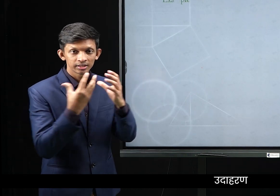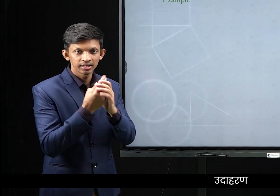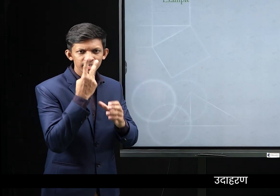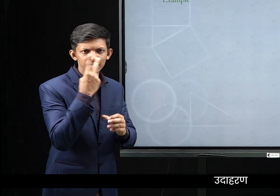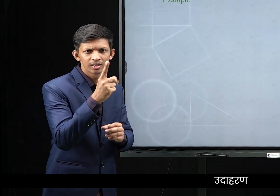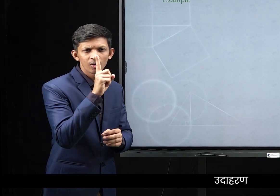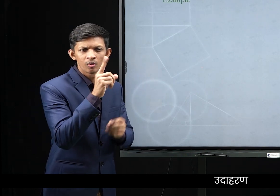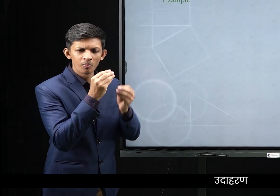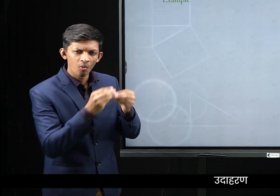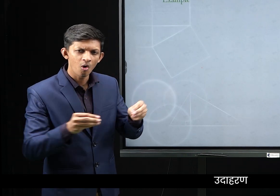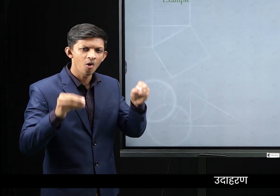उदाहरण,